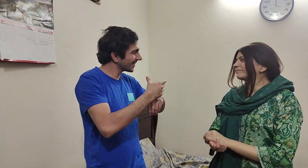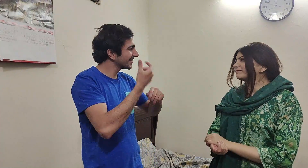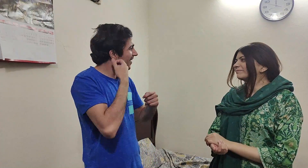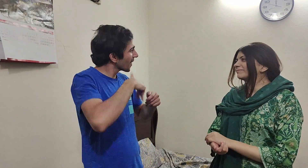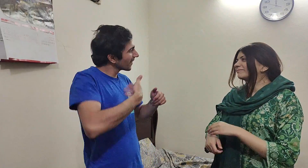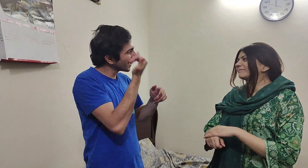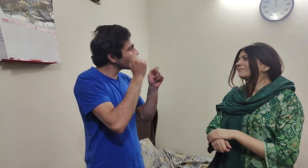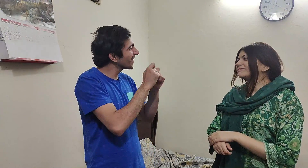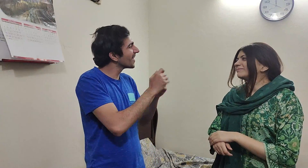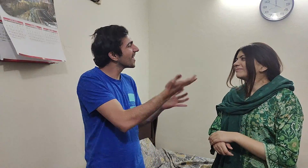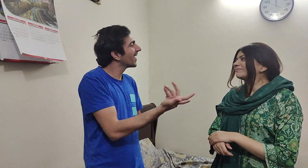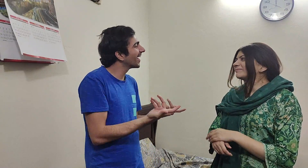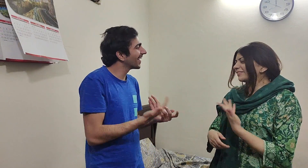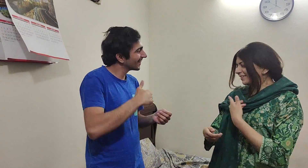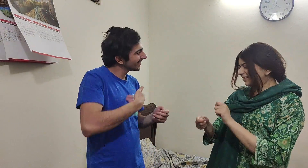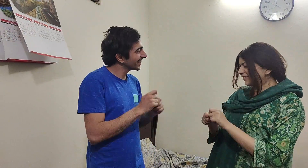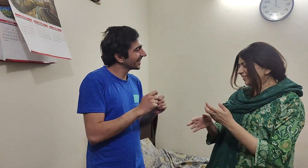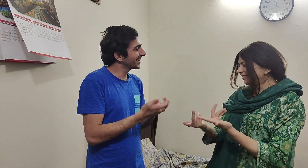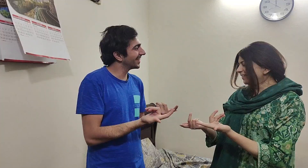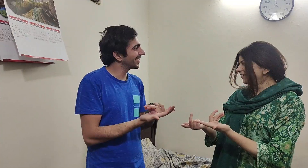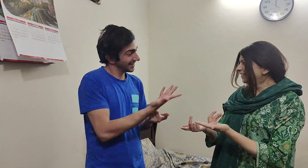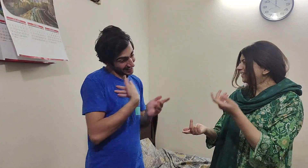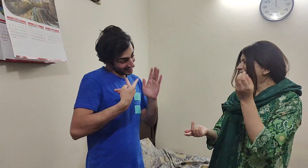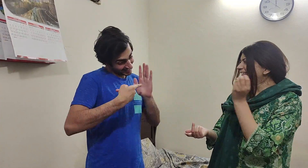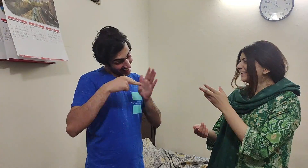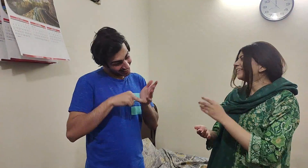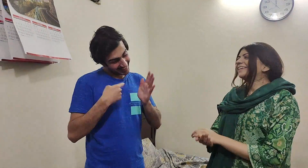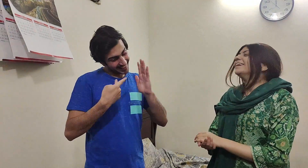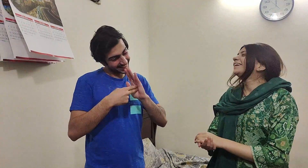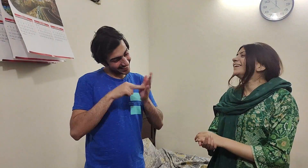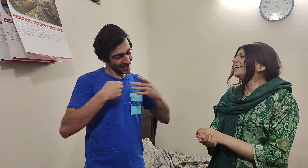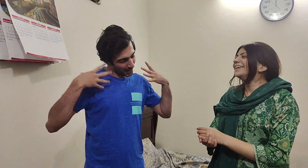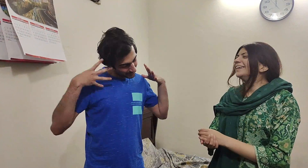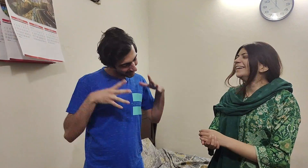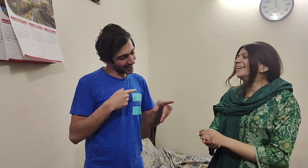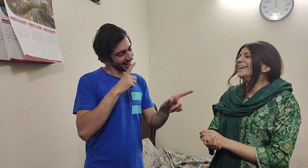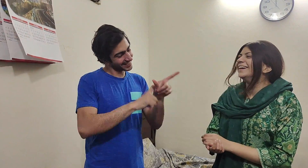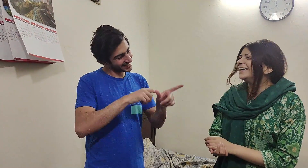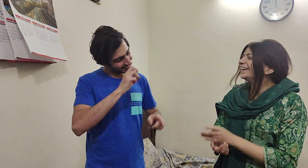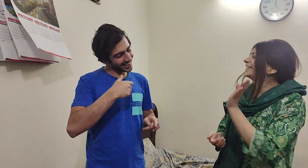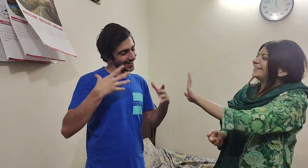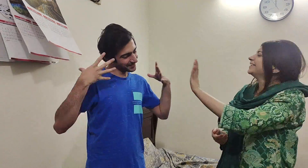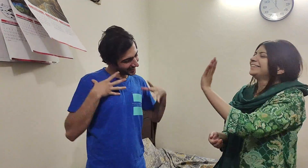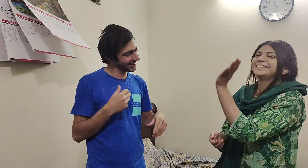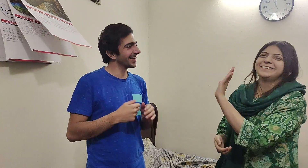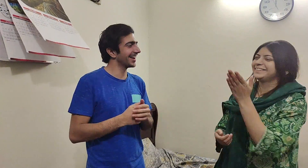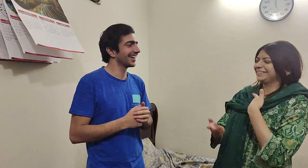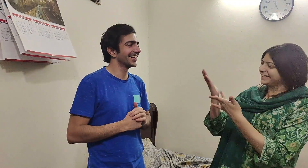बनाओ चूड़ियाँ, बैंगल्स, तुम खुद क्यों नहीं बनाती हो? मैं क्यों बनाऊँ? तुम कहती हो मेरी स्किल्स है, इतना एक्सपीरियंस